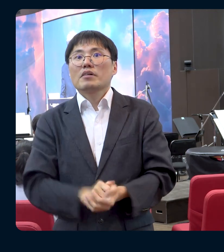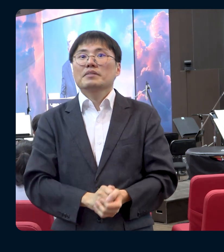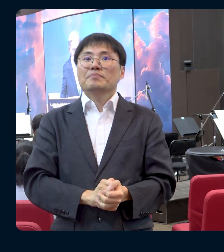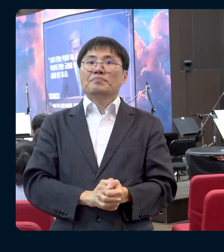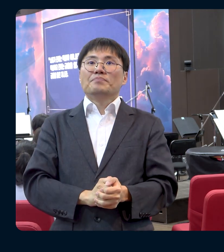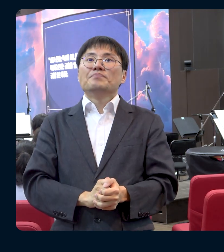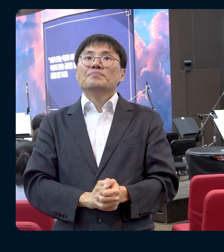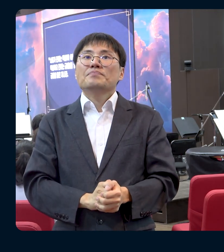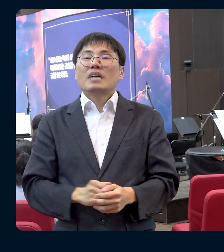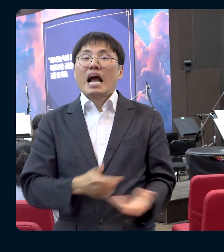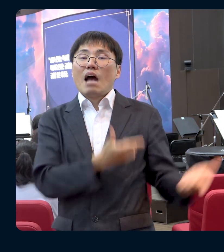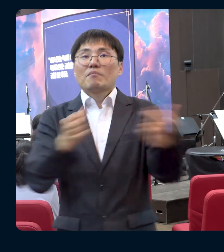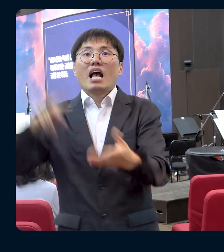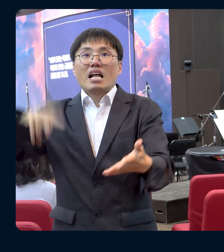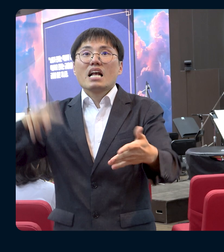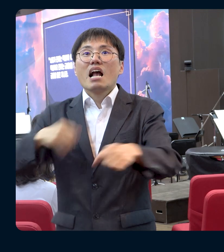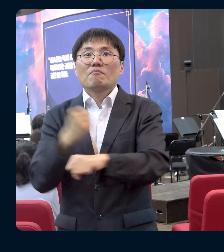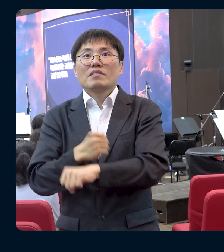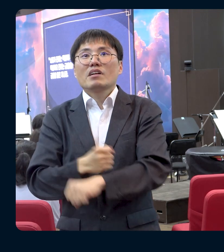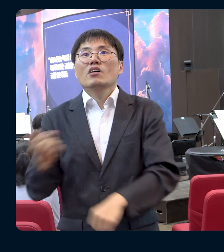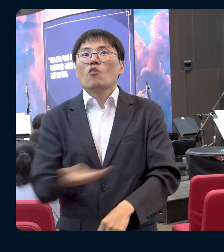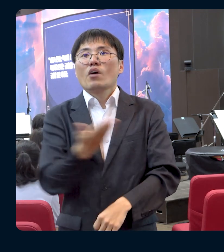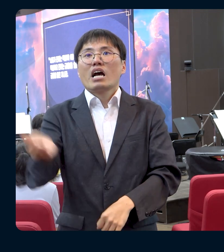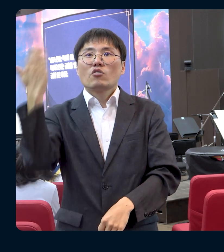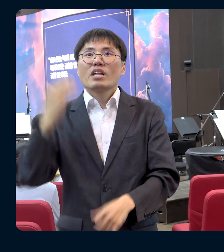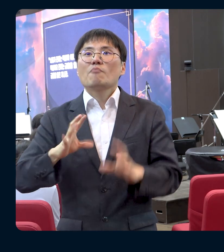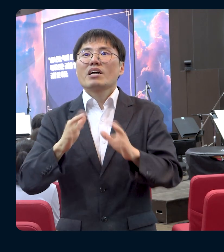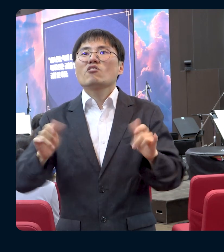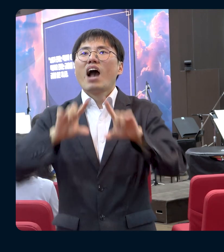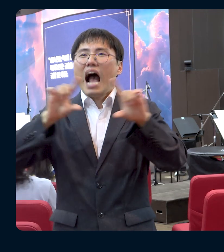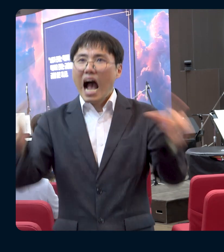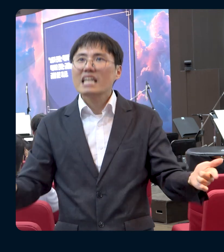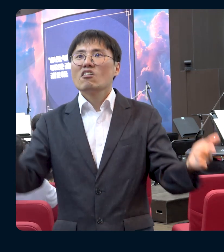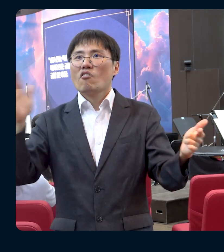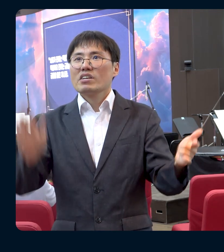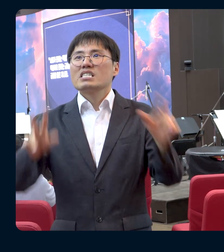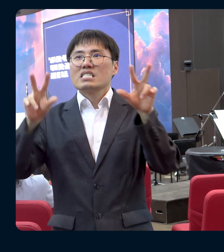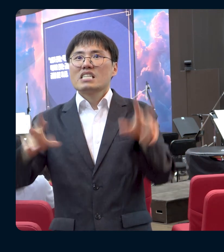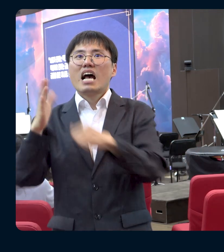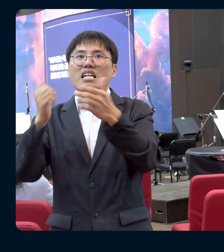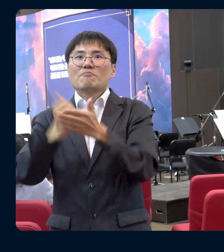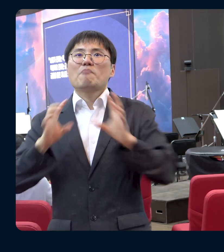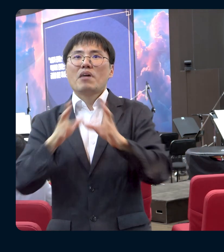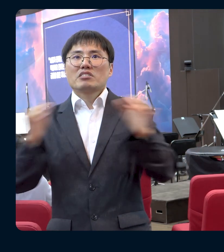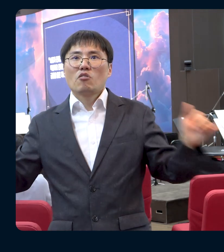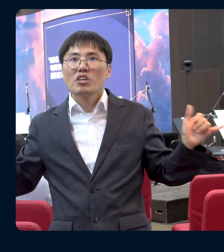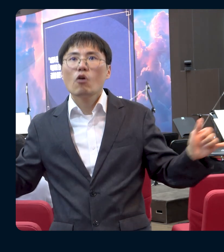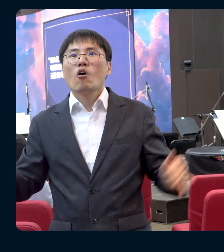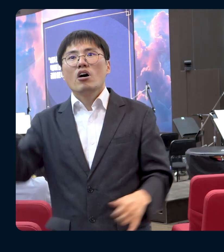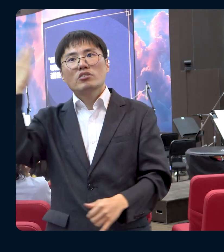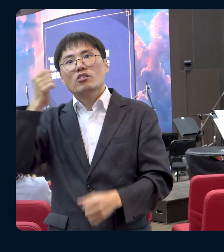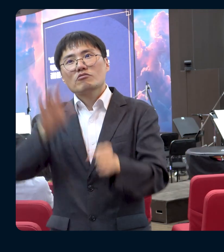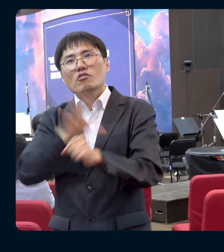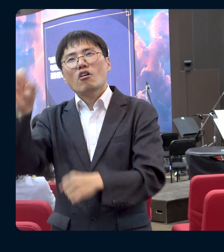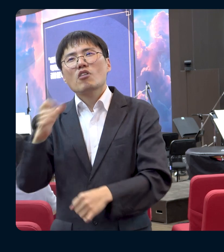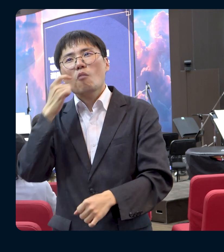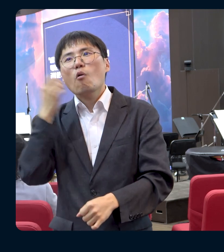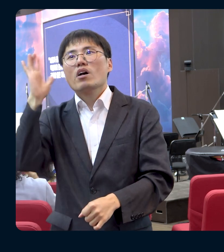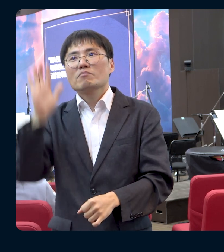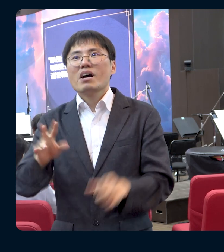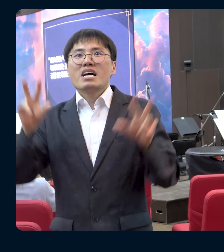10절에 뭐라고 말하고 있냐? 10절 말씀을 함께 읽겠습니다. 같이 읽습니다. 너희가 전에는 백성이 아니더니 이제는 하나님의